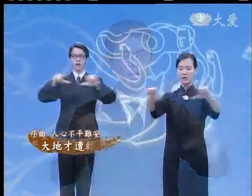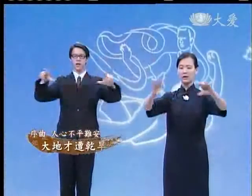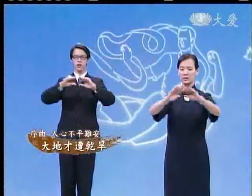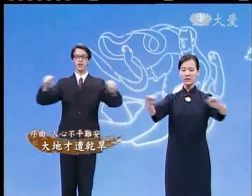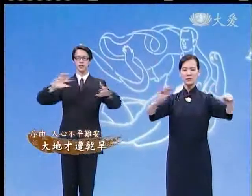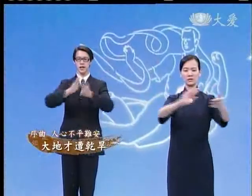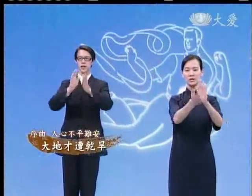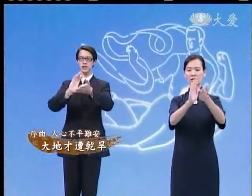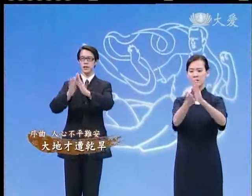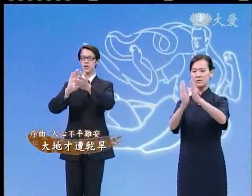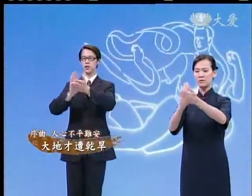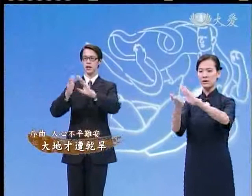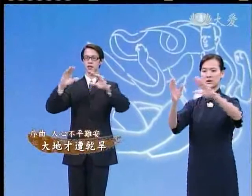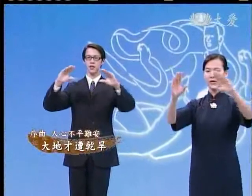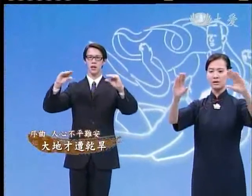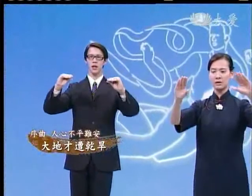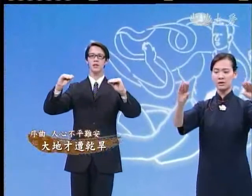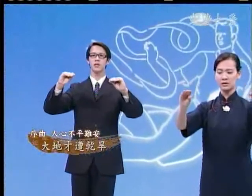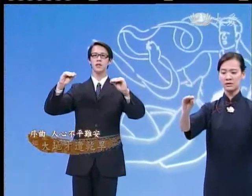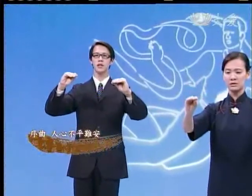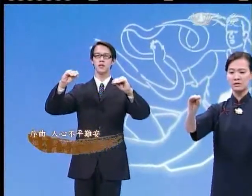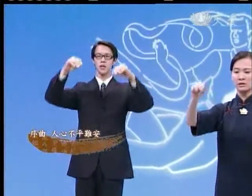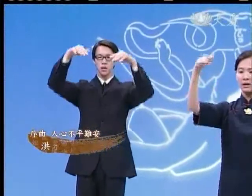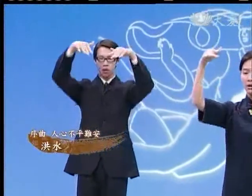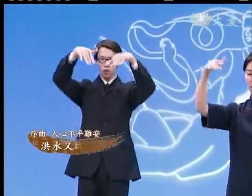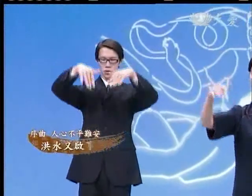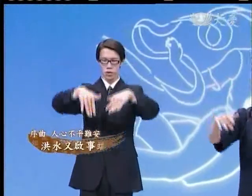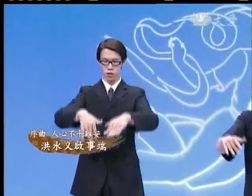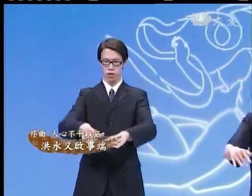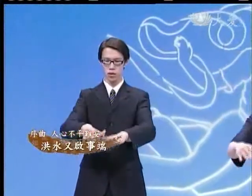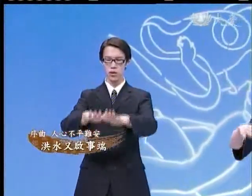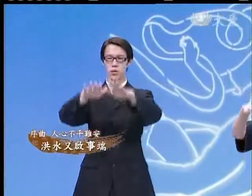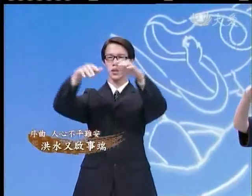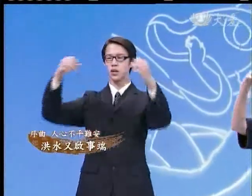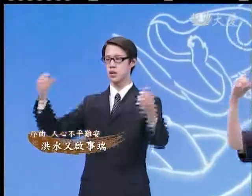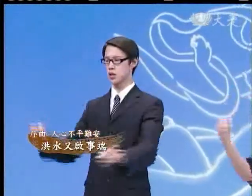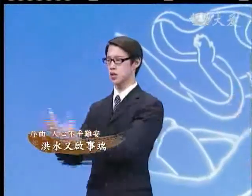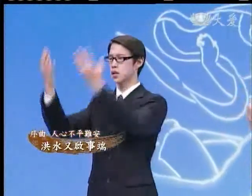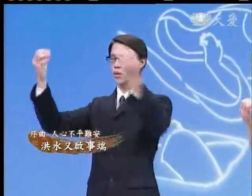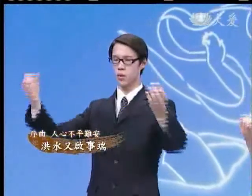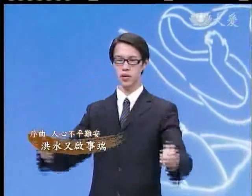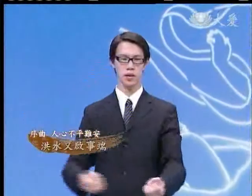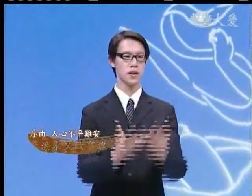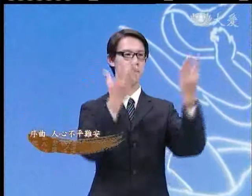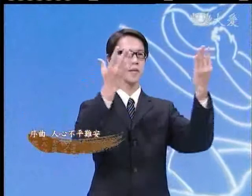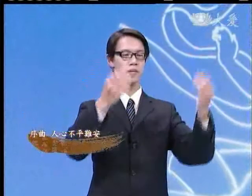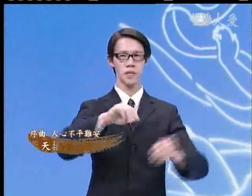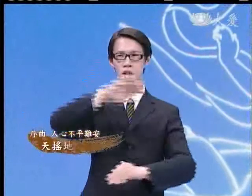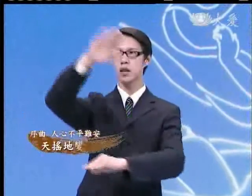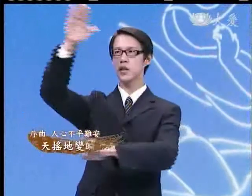地在遭干旱， 洪水有七十段， 天